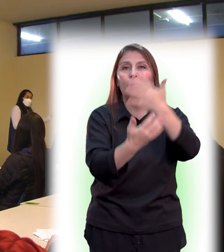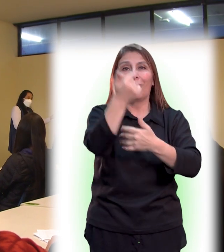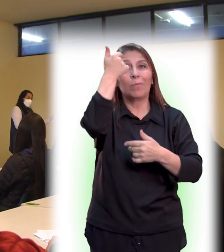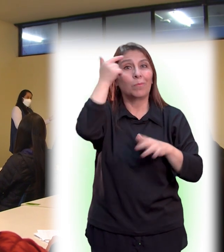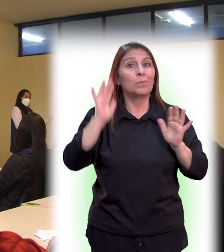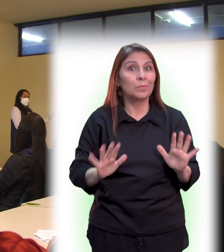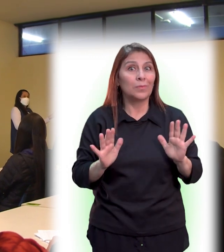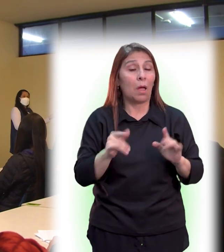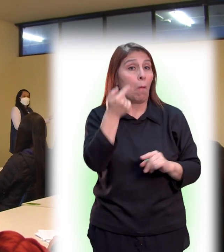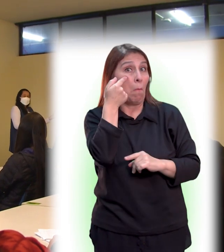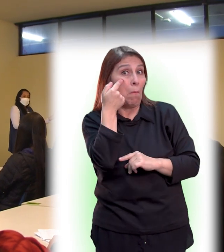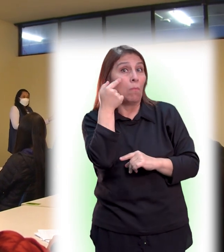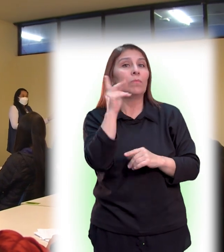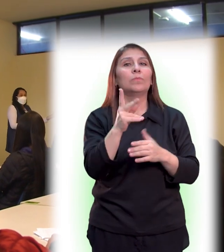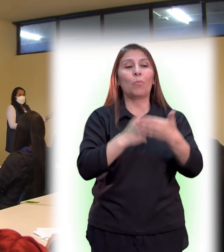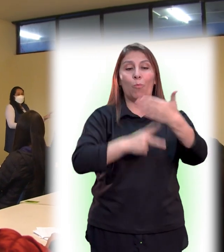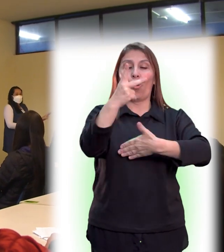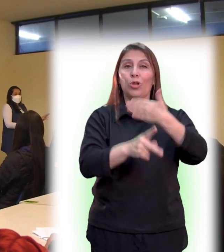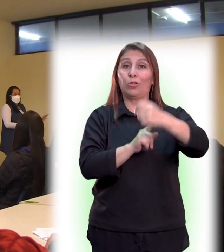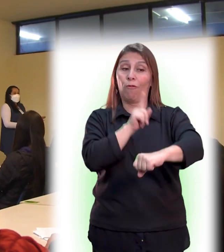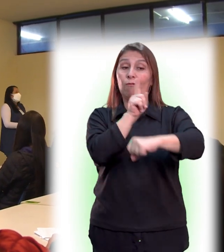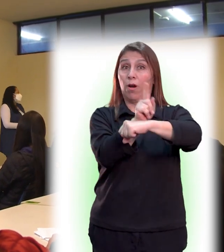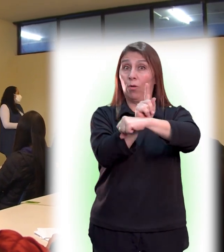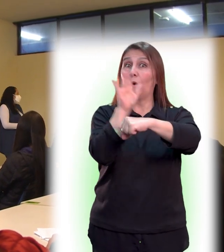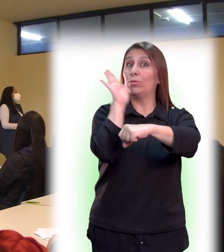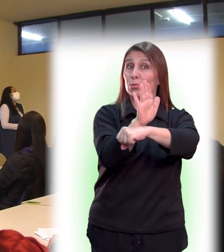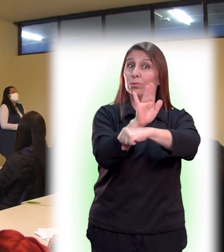proyecto de facultad, no obstante,